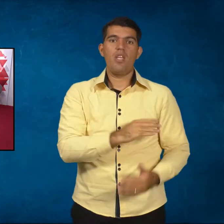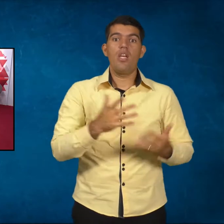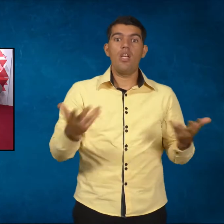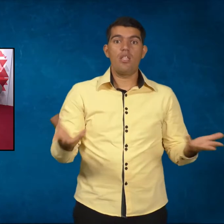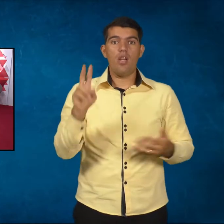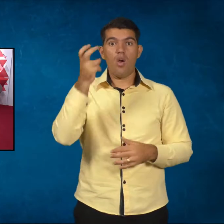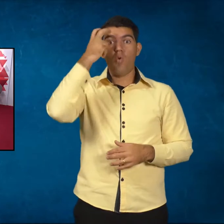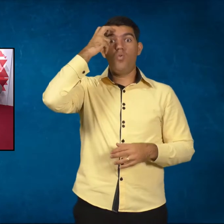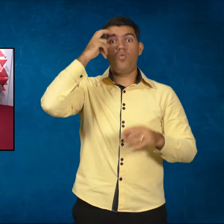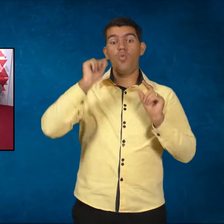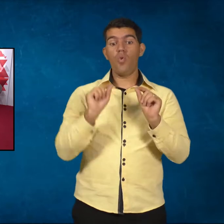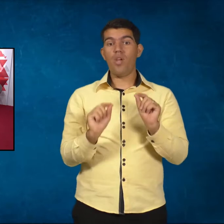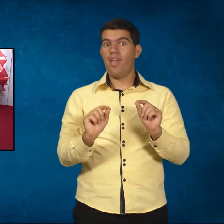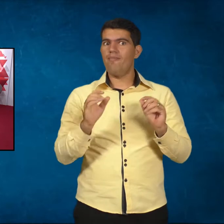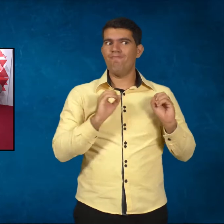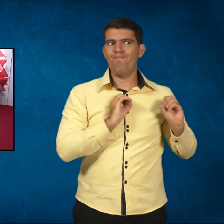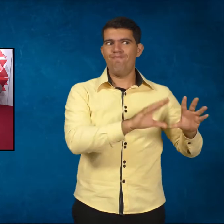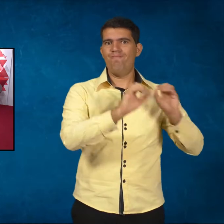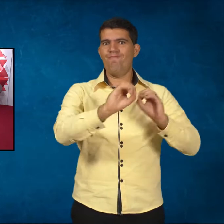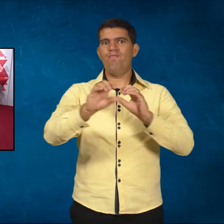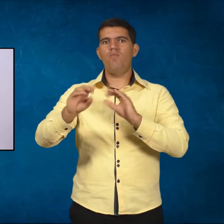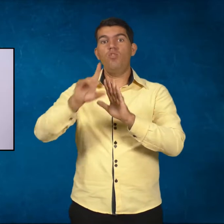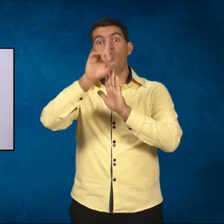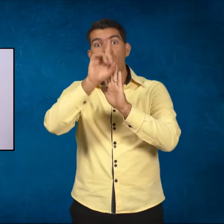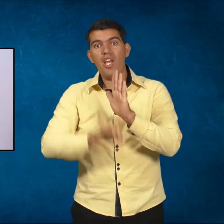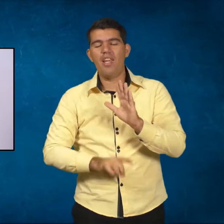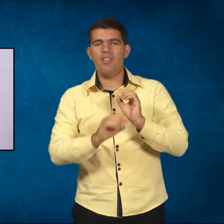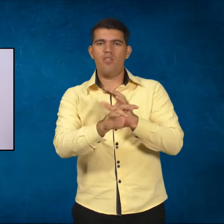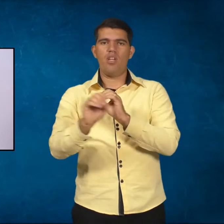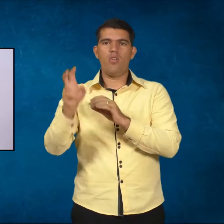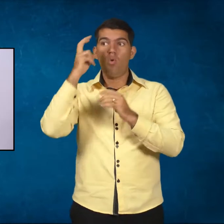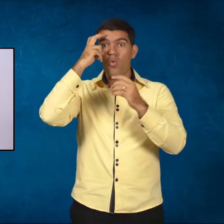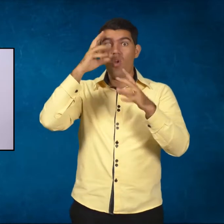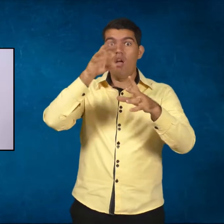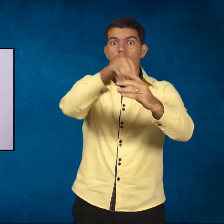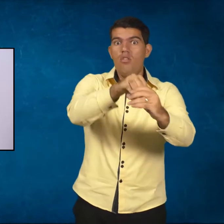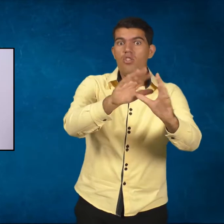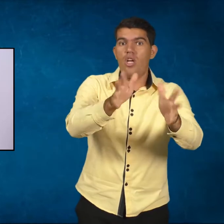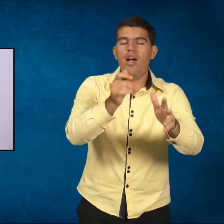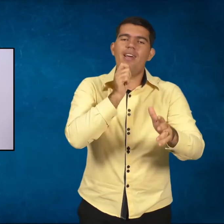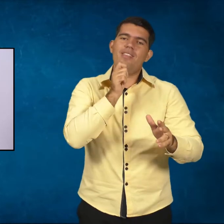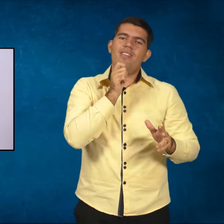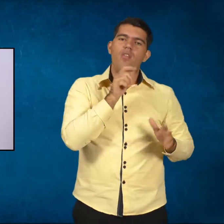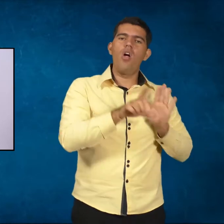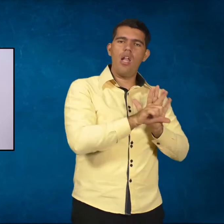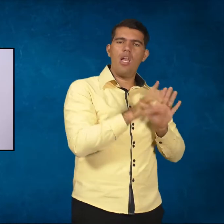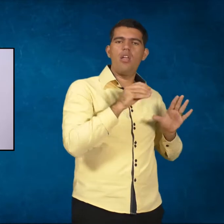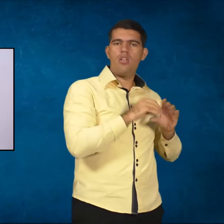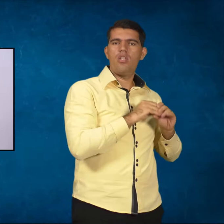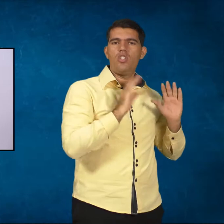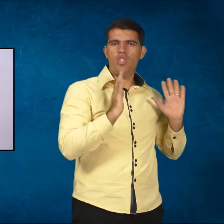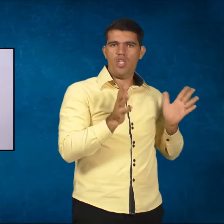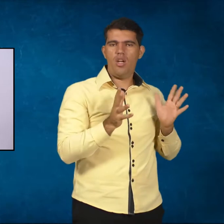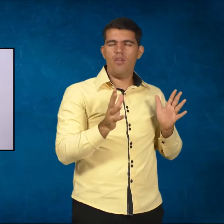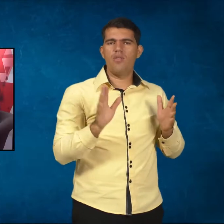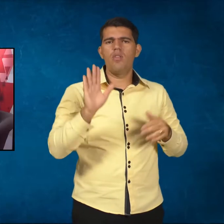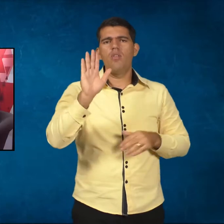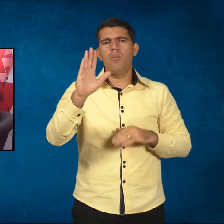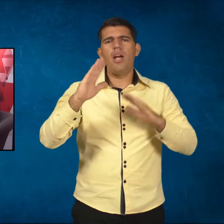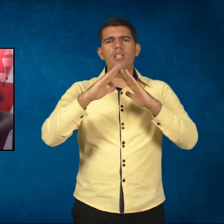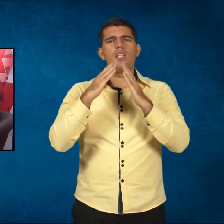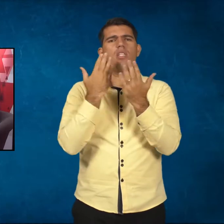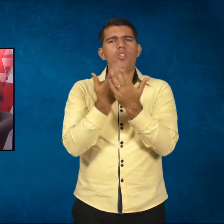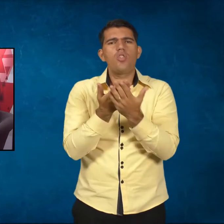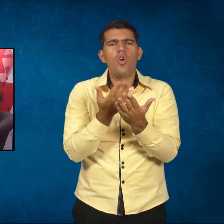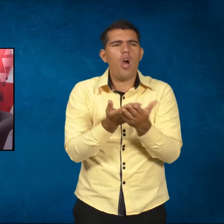a cultura do direito à educação tá na lei mas ainda não tá na cultura mas nós temos a cobertura